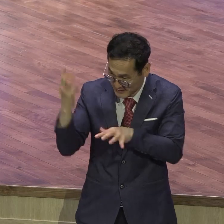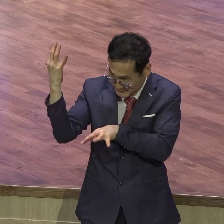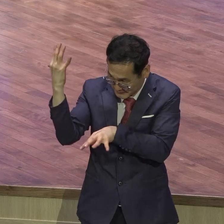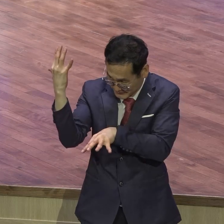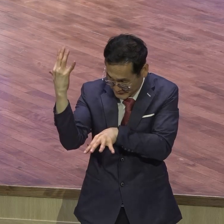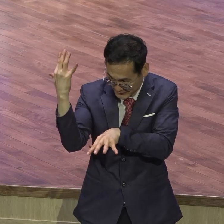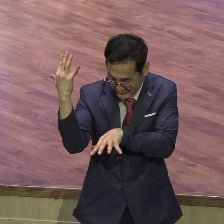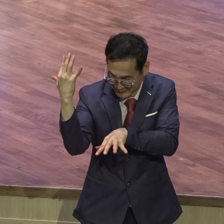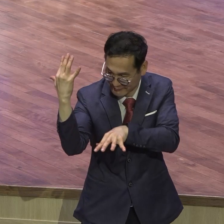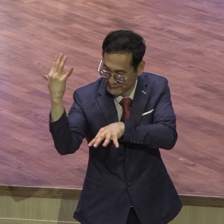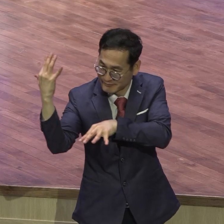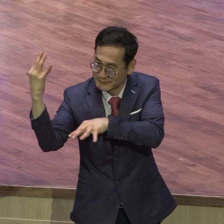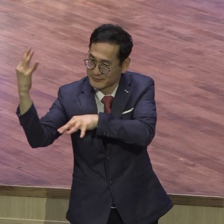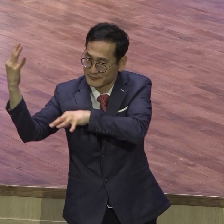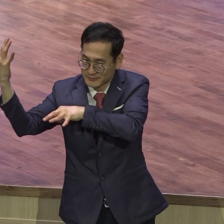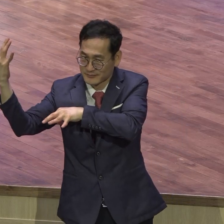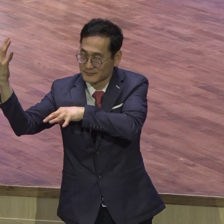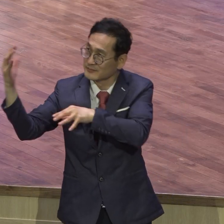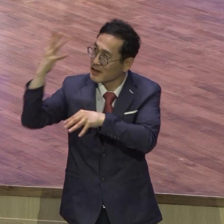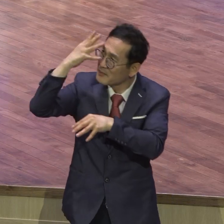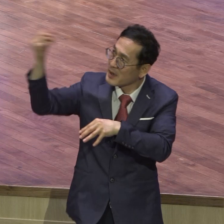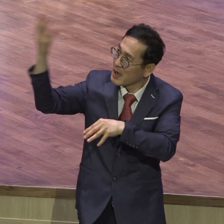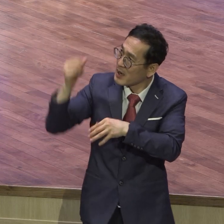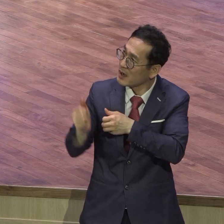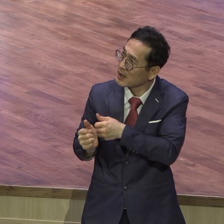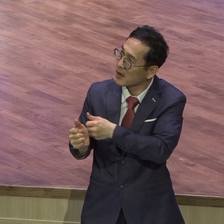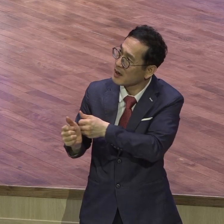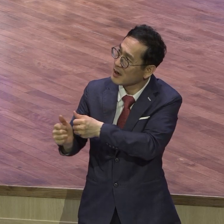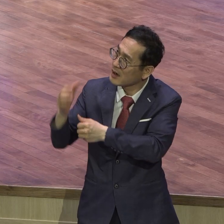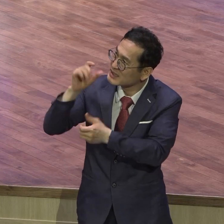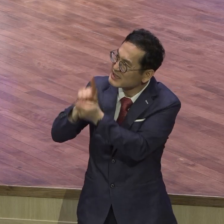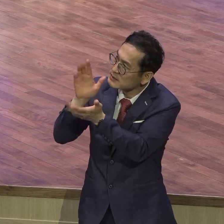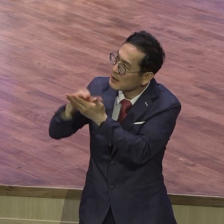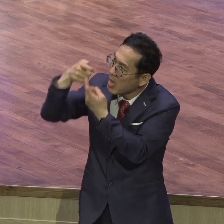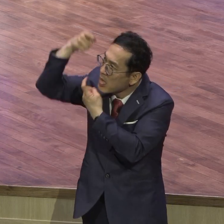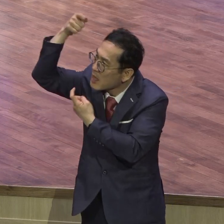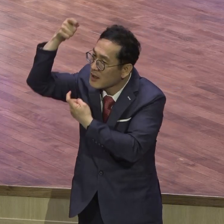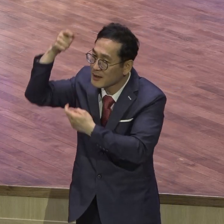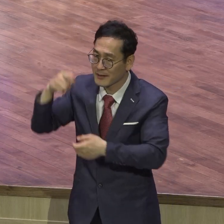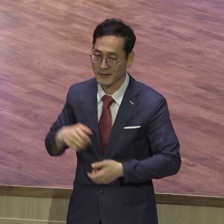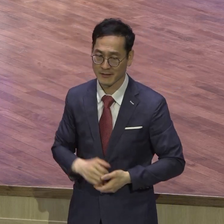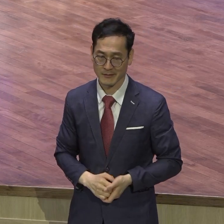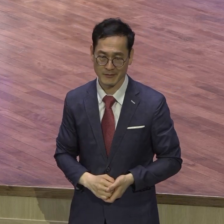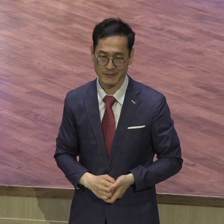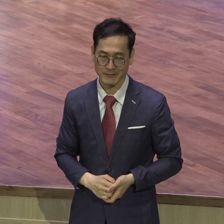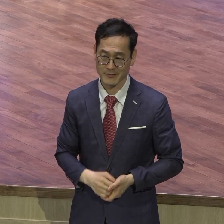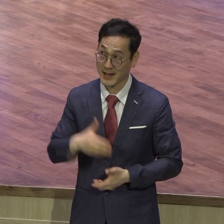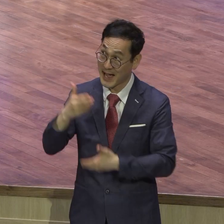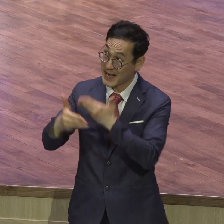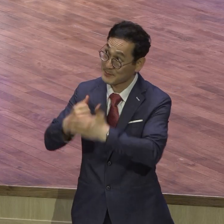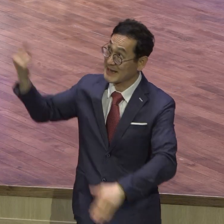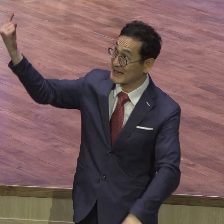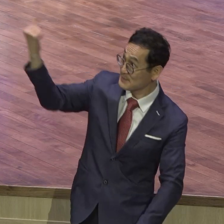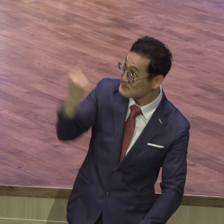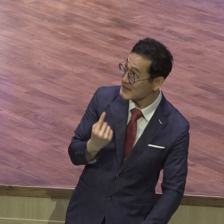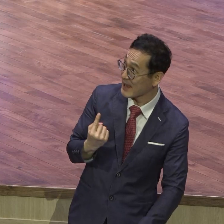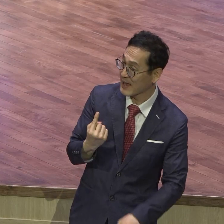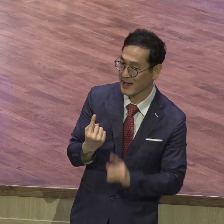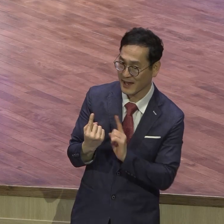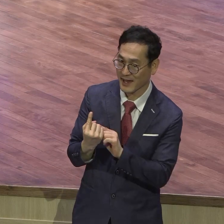길에서 그들의 눈으로 보았더라 하나님의 임재를 상징하는 구름 기둥이